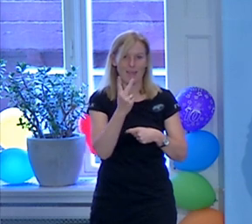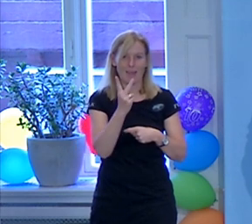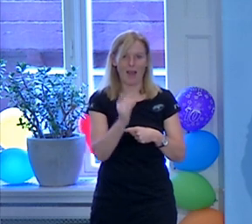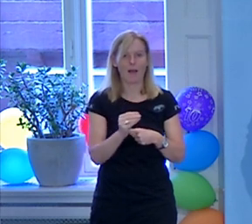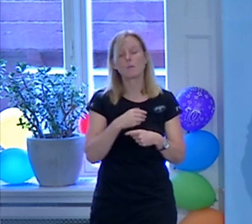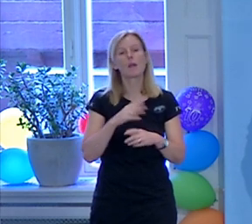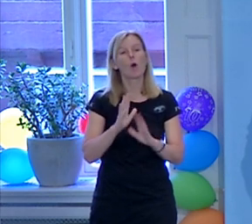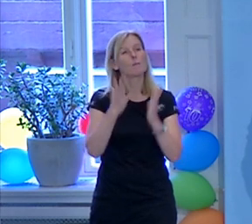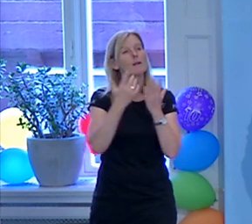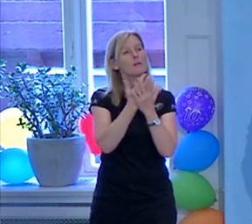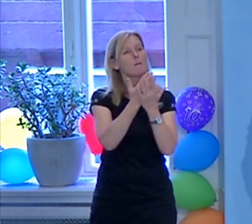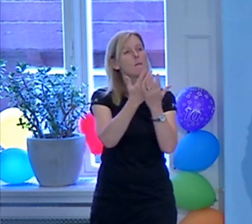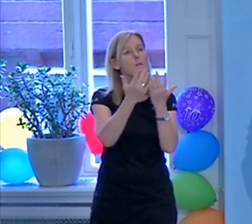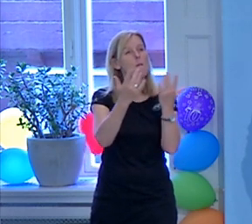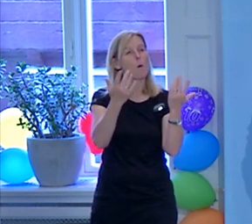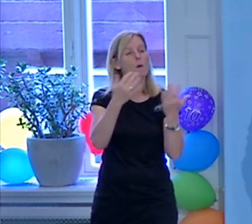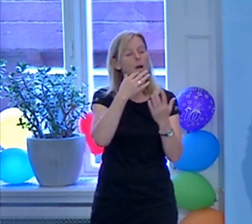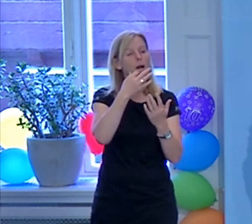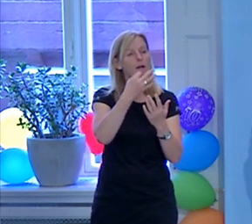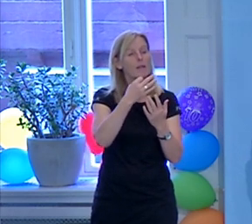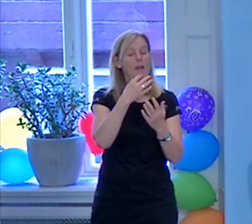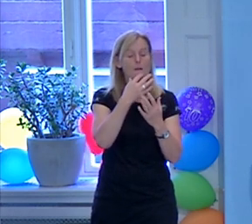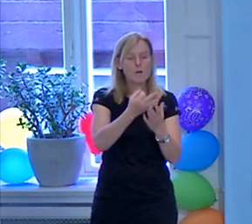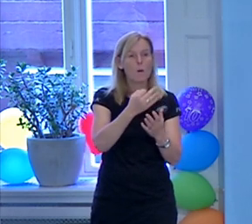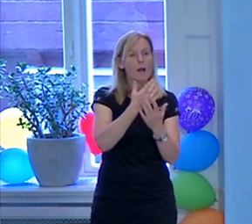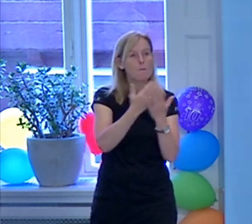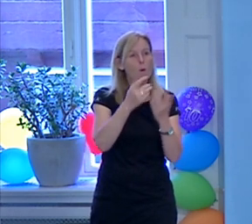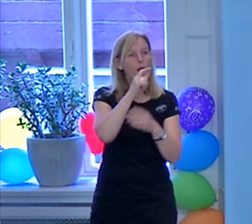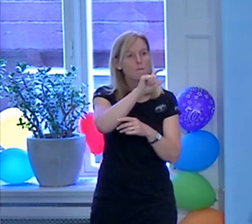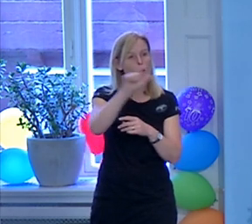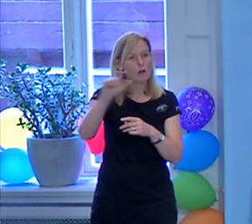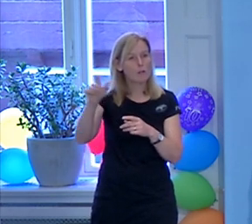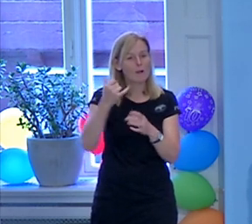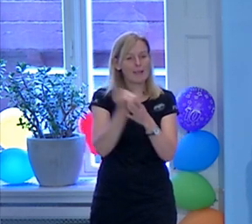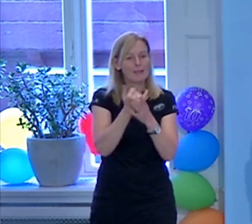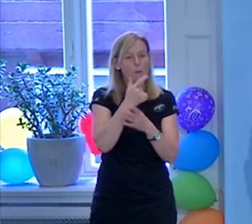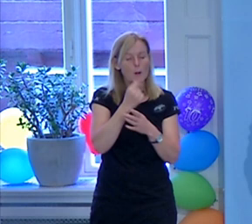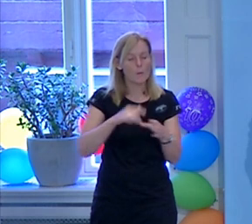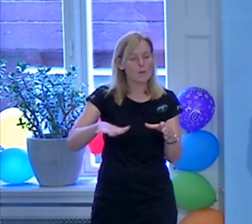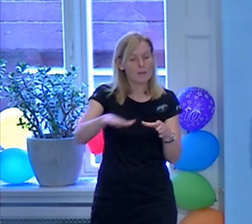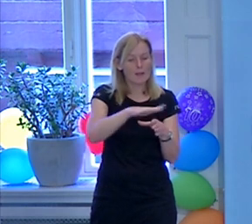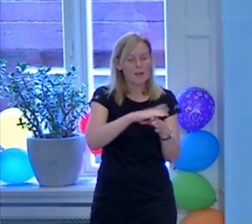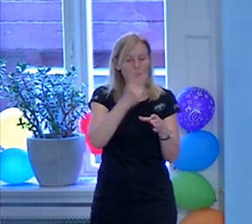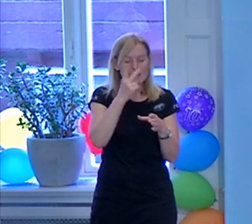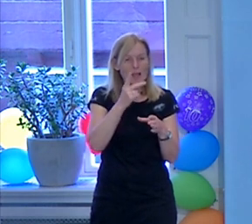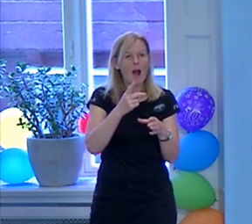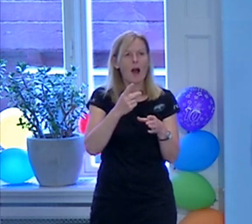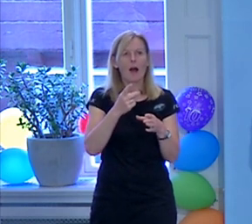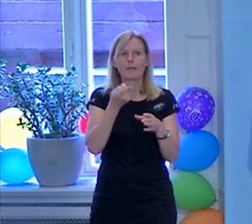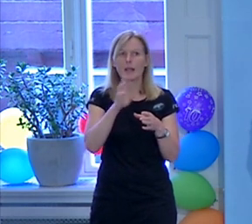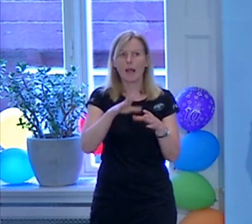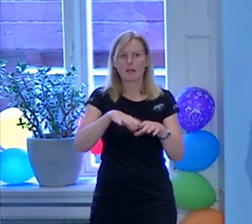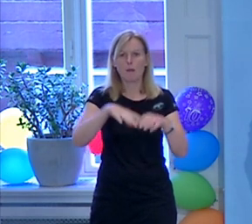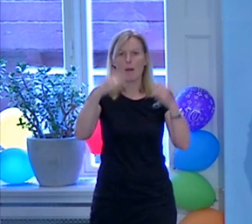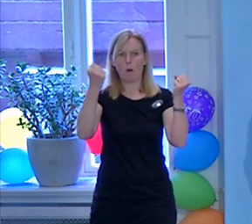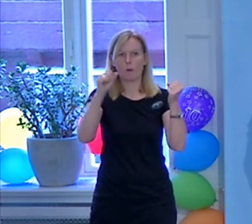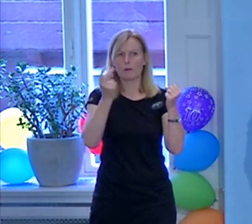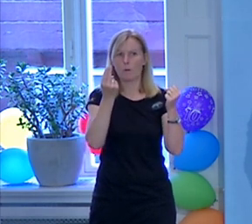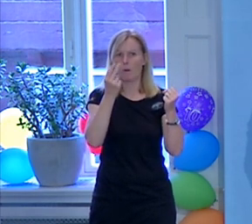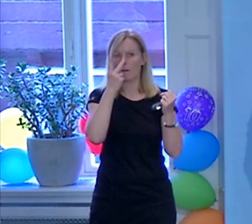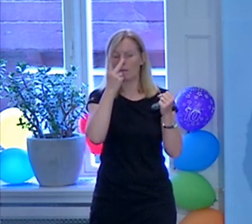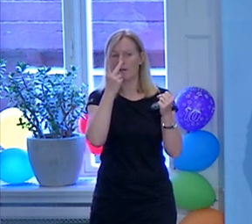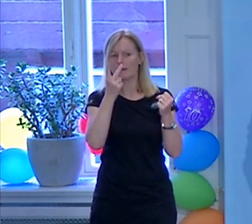upplever när jag pratar med en hel del av företagen i Lund att man ser lite av ett slags, kanske kallar det trendbrott, att man söker sig lite